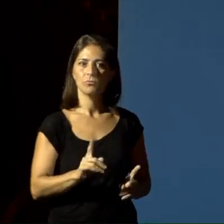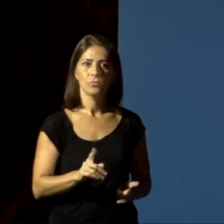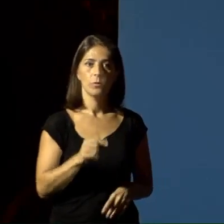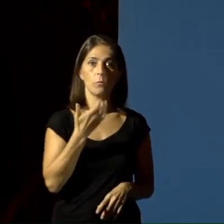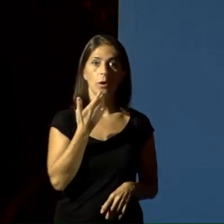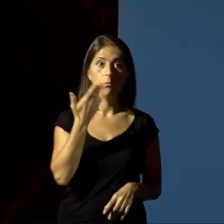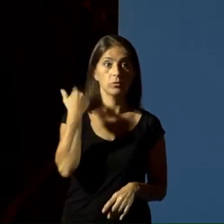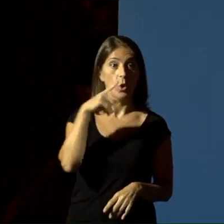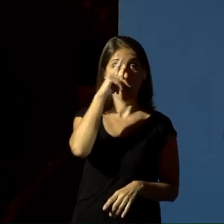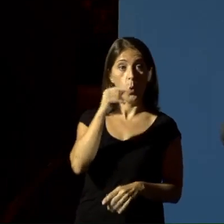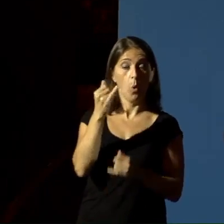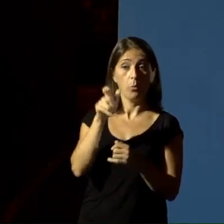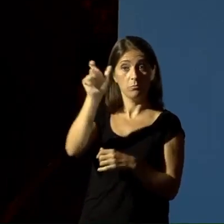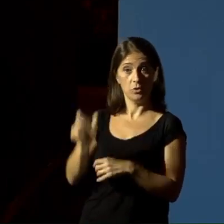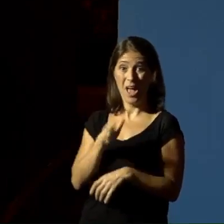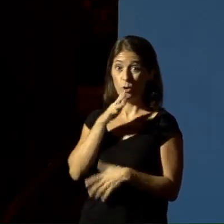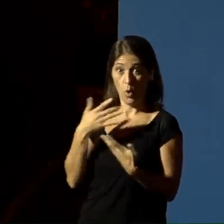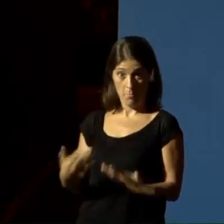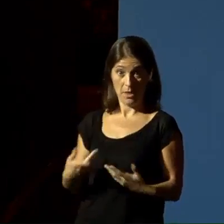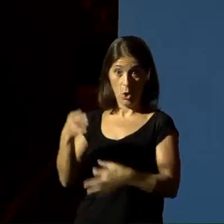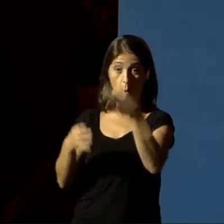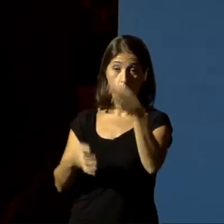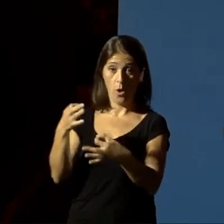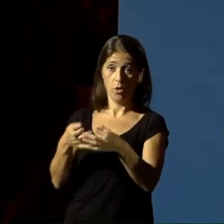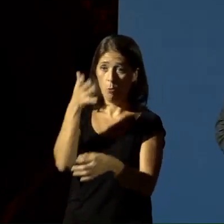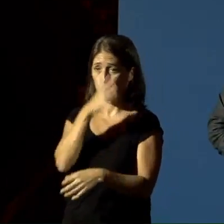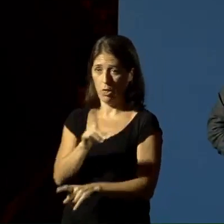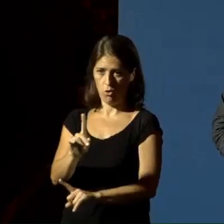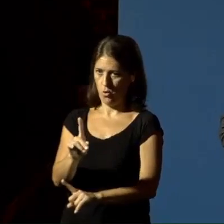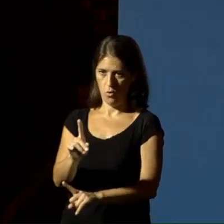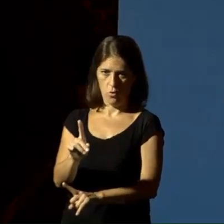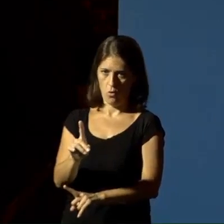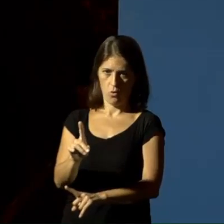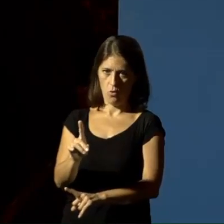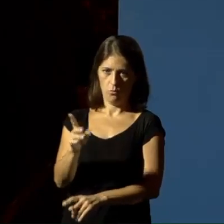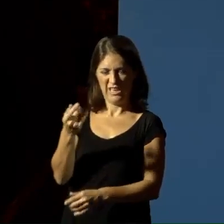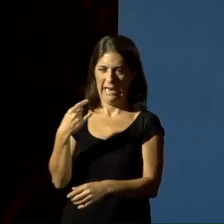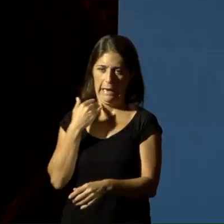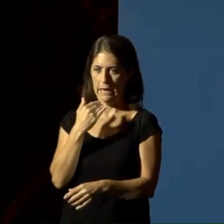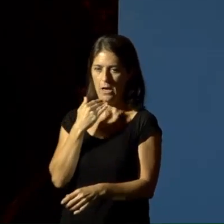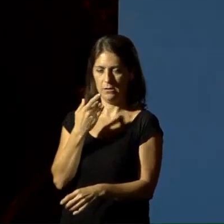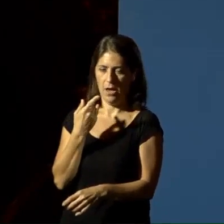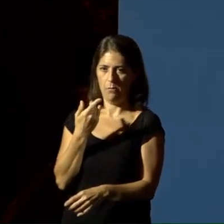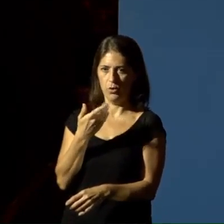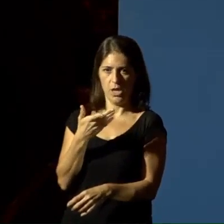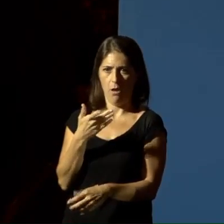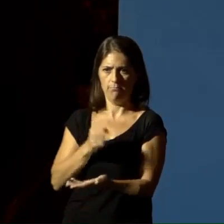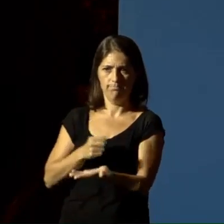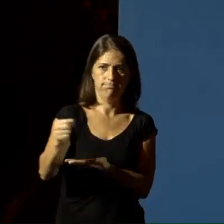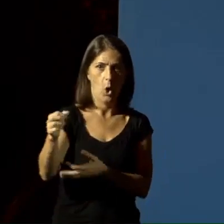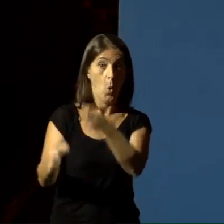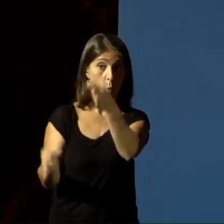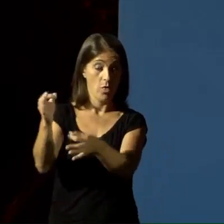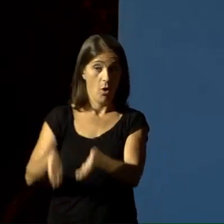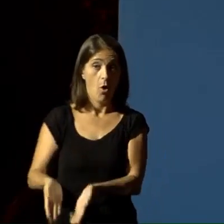está sentado no banco dos acusados, neste momento tamén Estado Judicial xa non é imputado, sería técnicamente acusado.